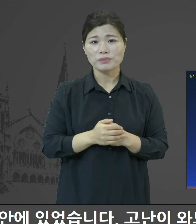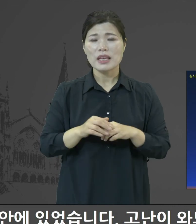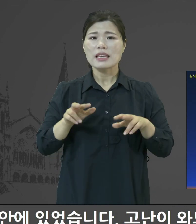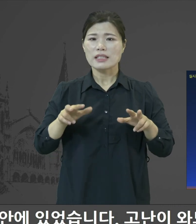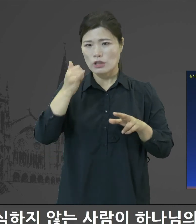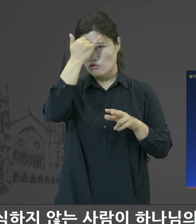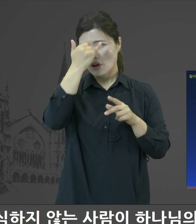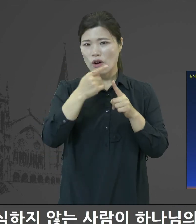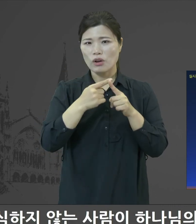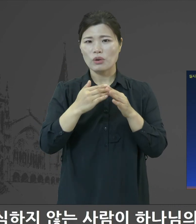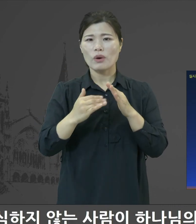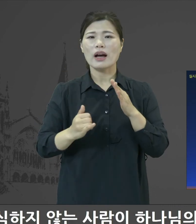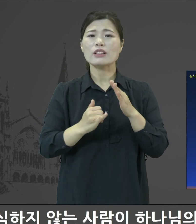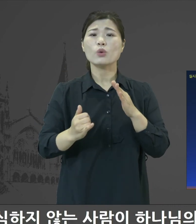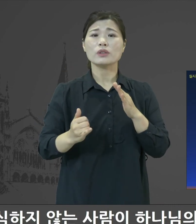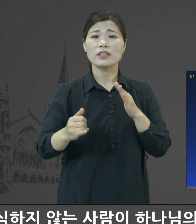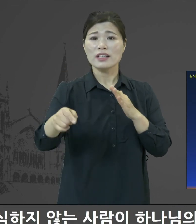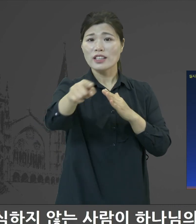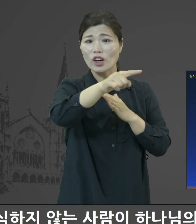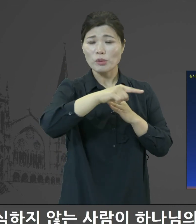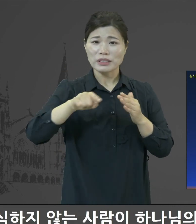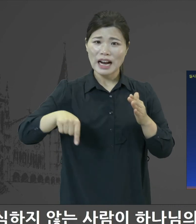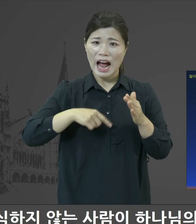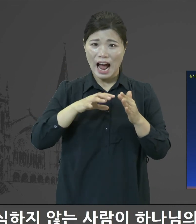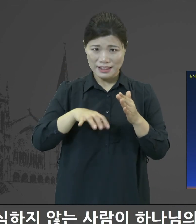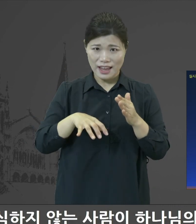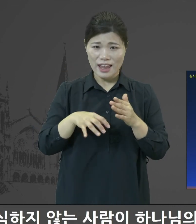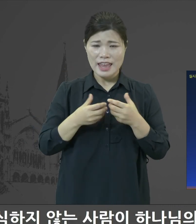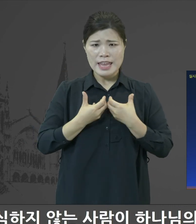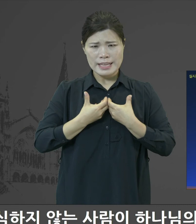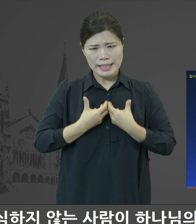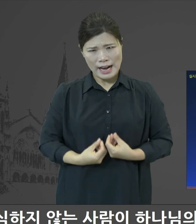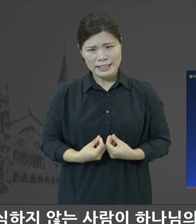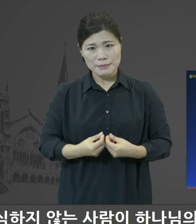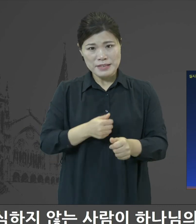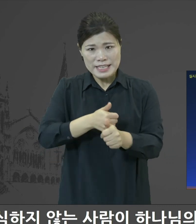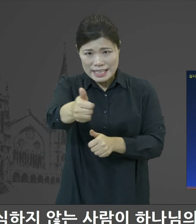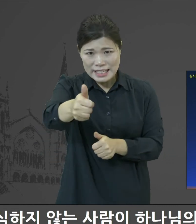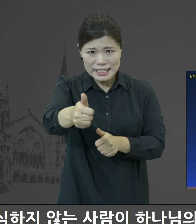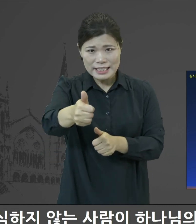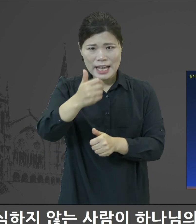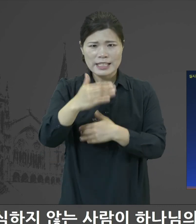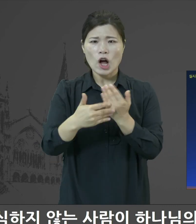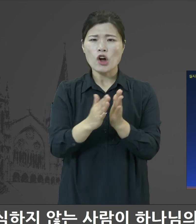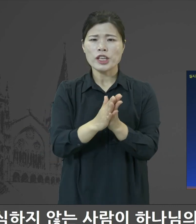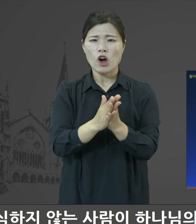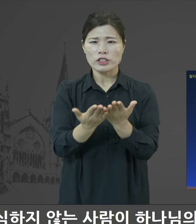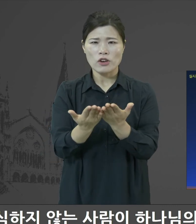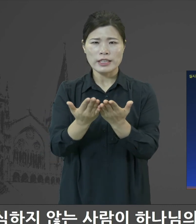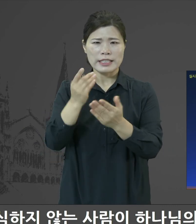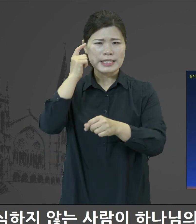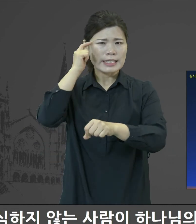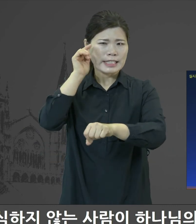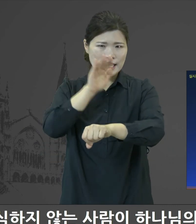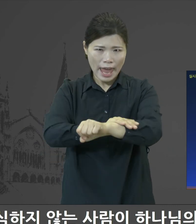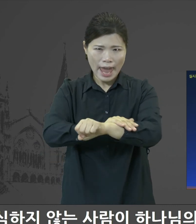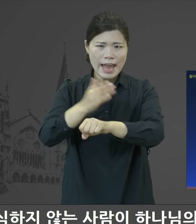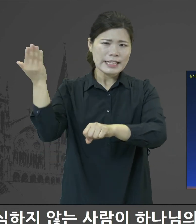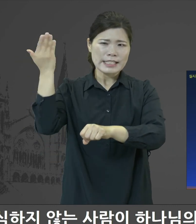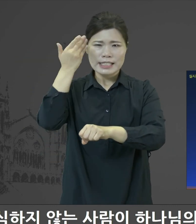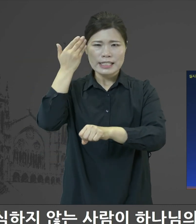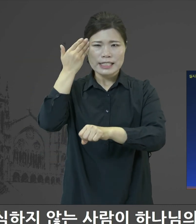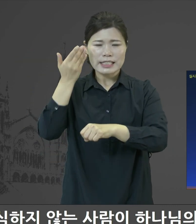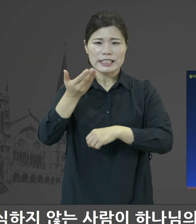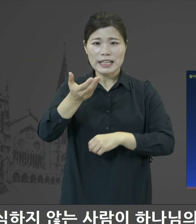충현의 가족들 안에 낙심을 이기는 성경적인 강력한 지혜와 지식이 우리 안에 자리